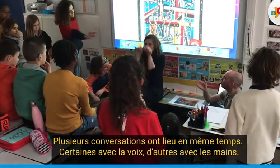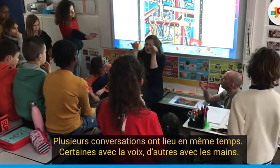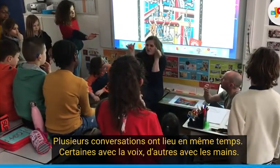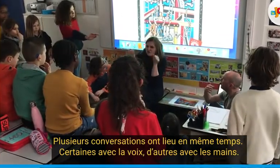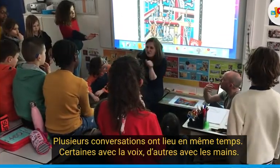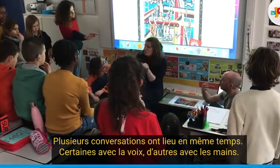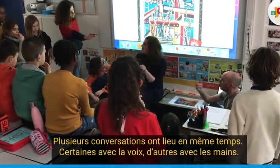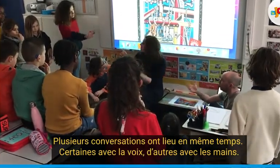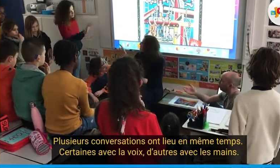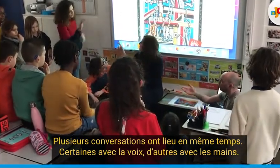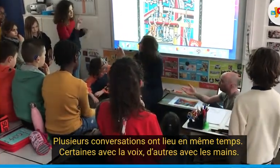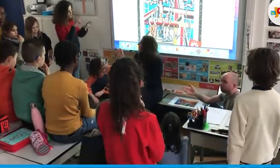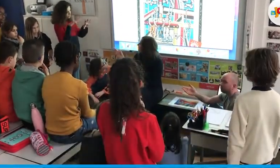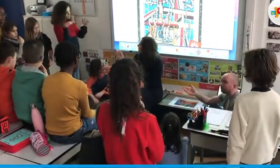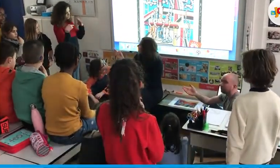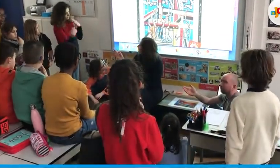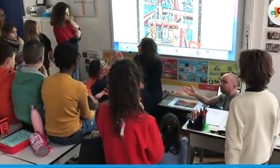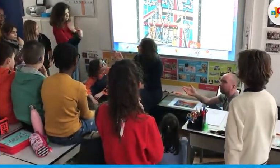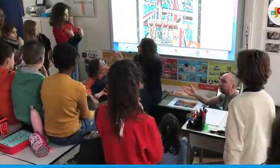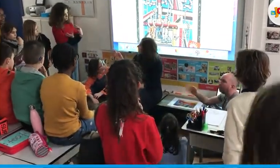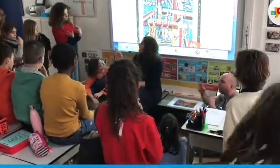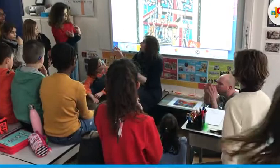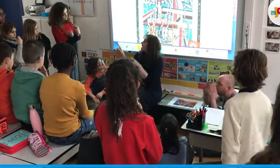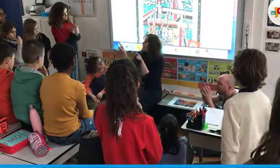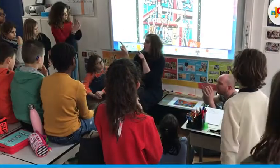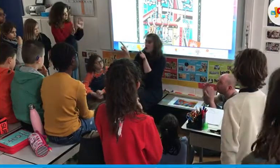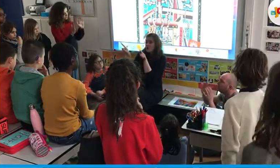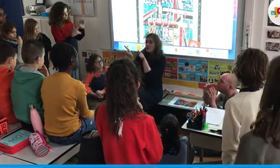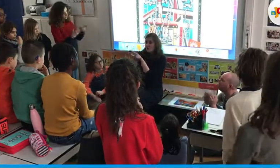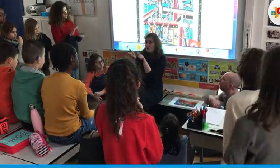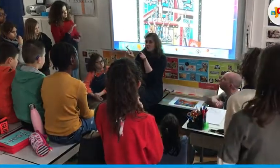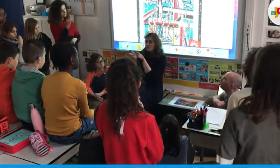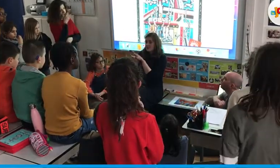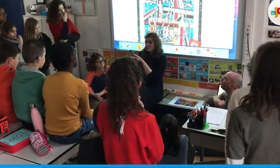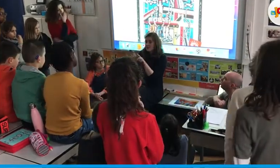quand on regarde le tableau on voit vraiment les formes géométriques.